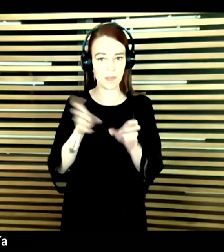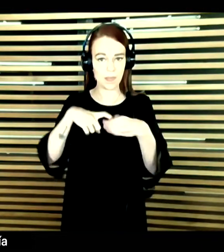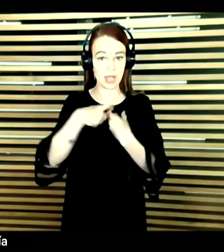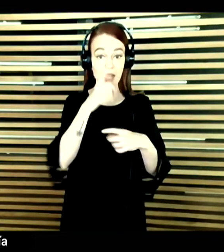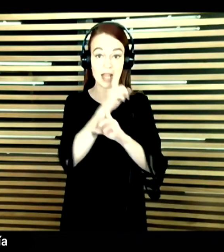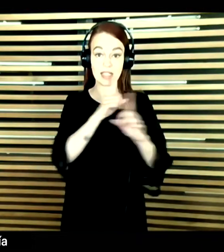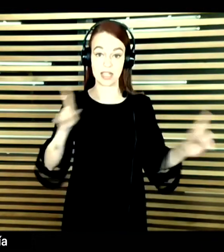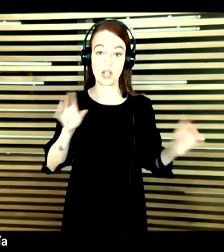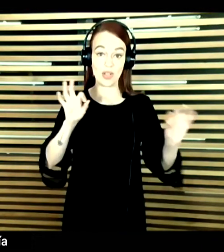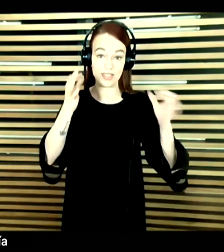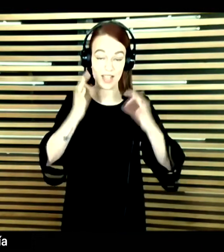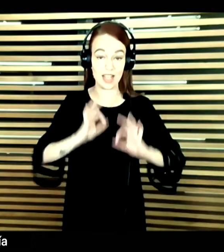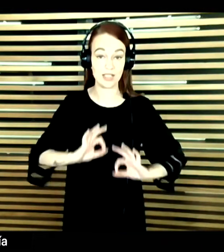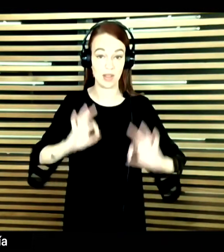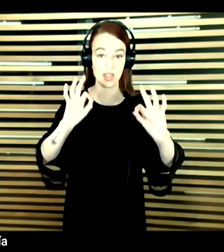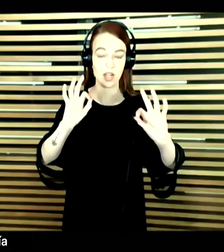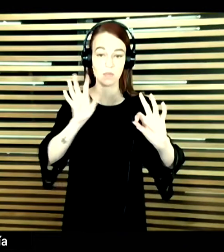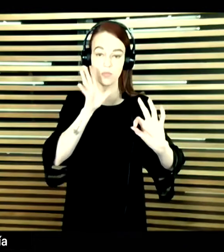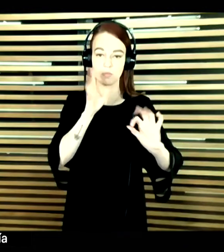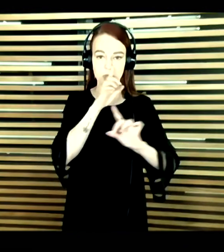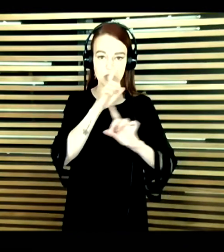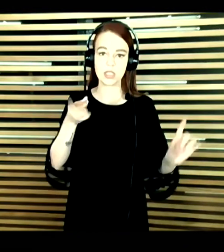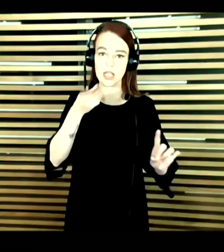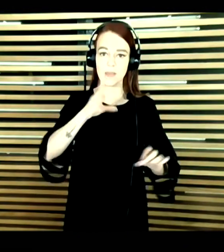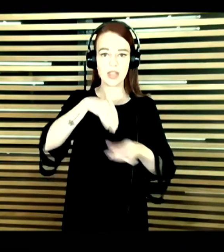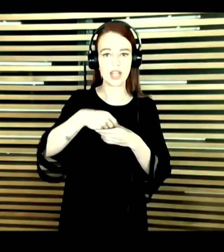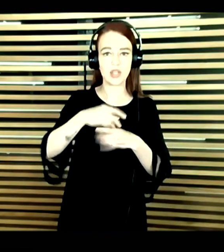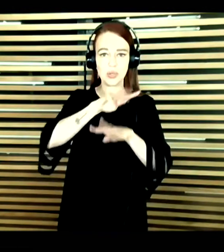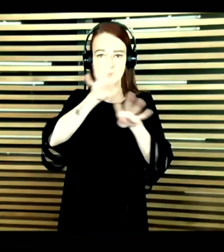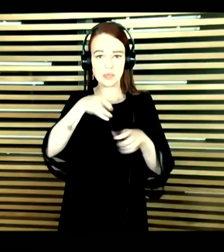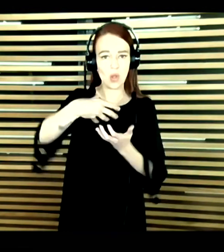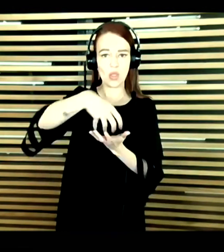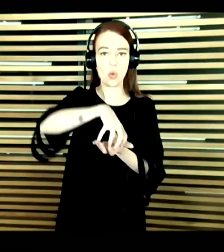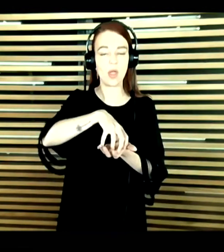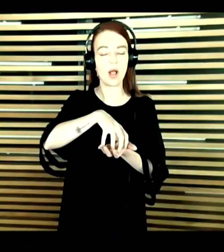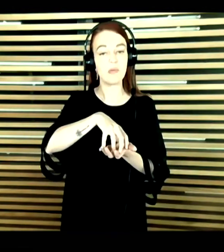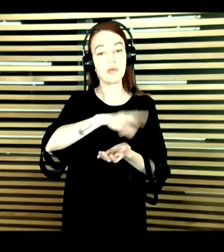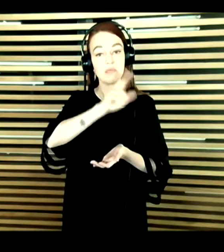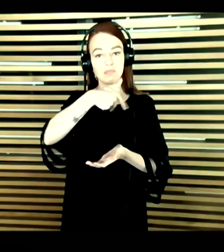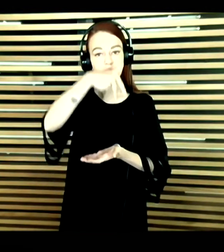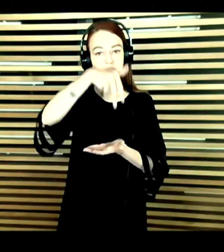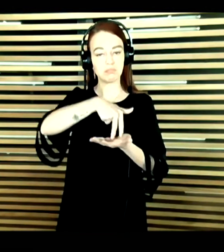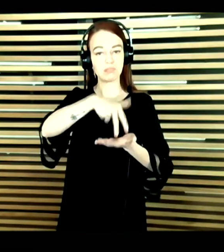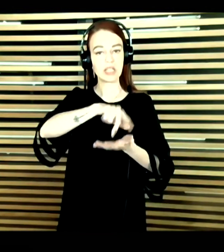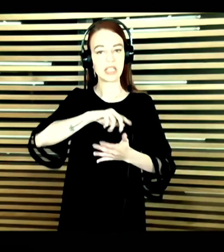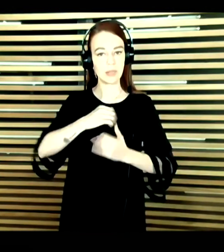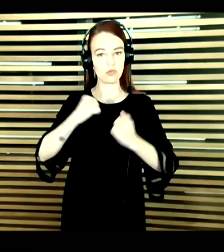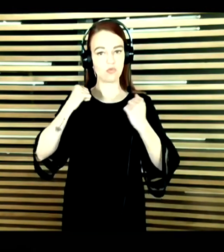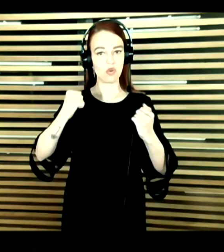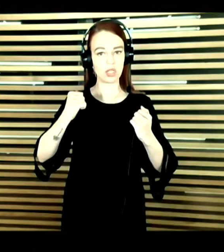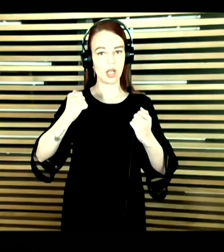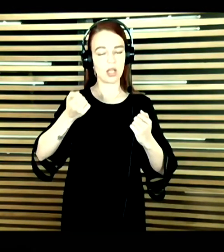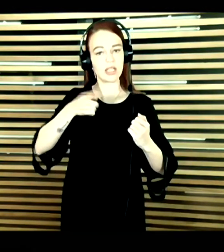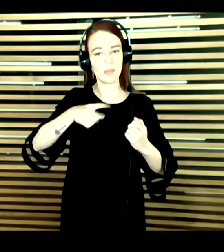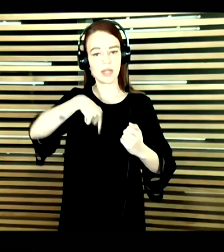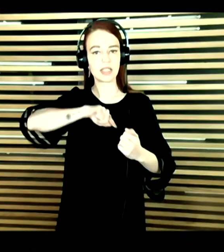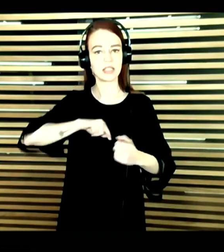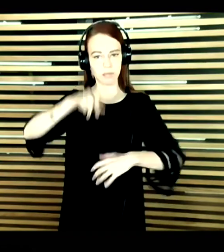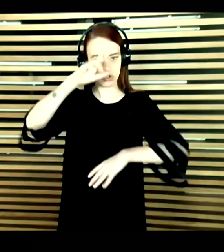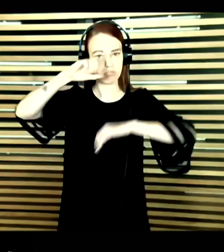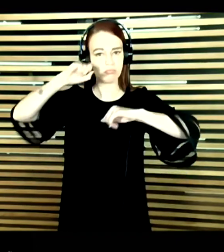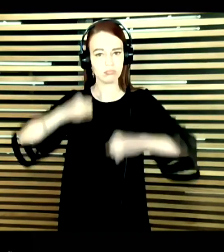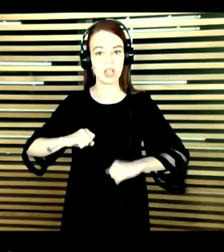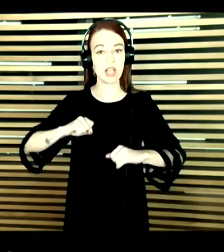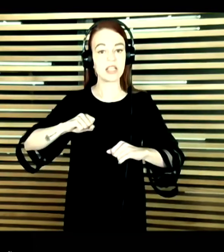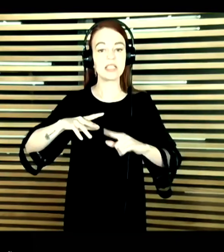tan especial y lleno de incertidumbres, pero la verdad que aquí estamos con fuerzas y con el convencimiento de que las